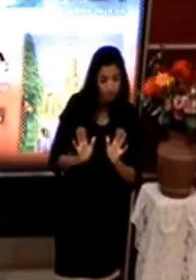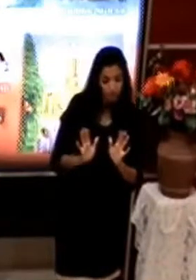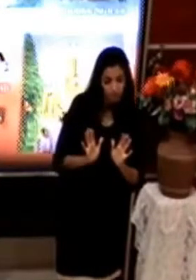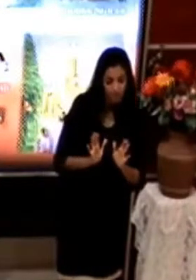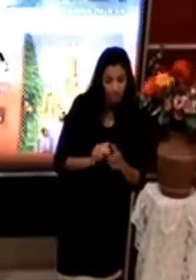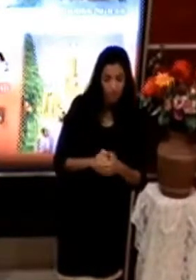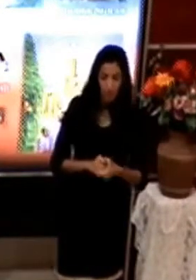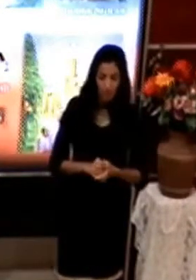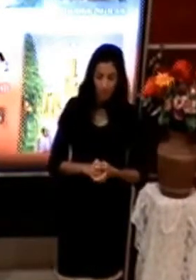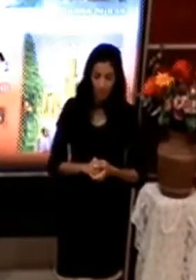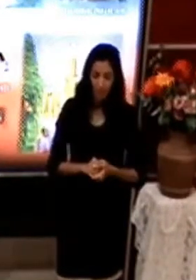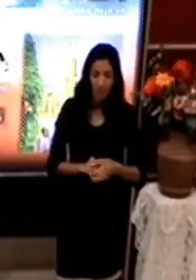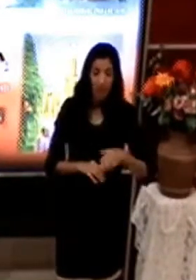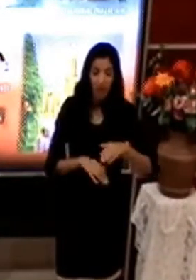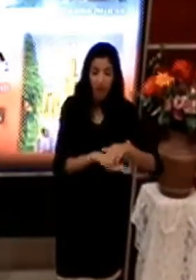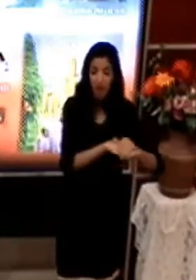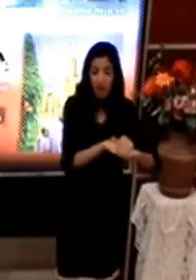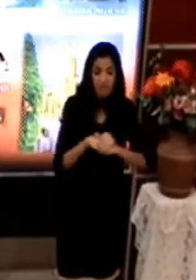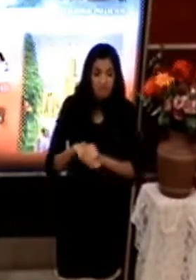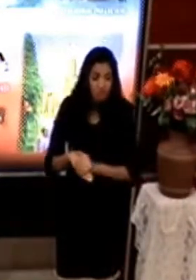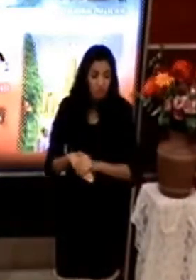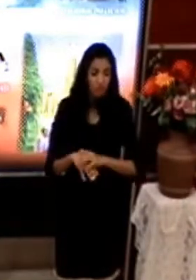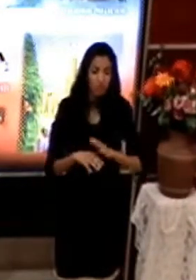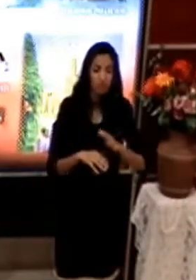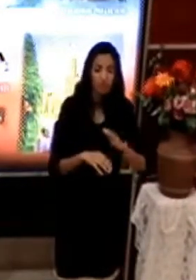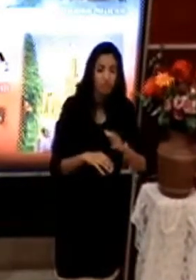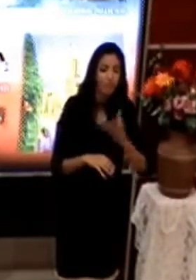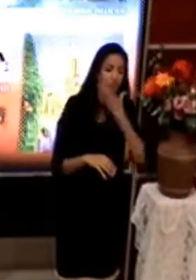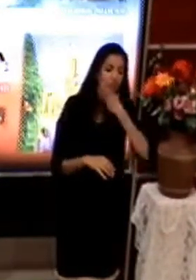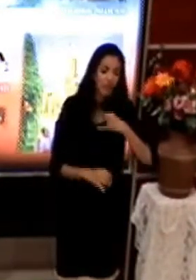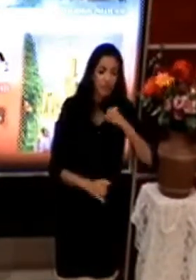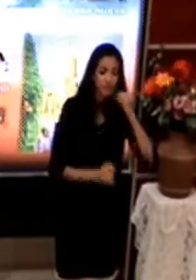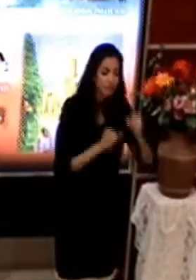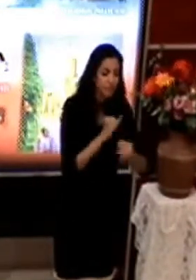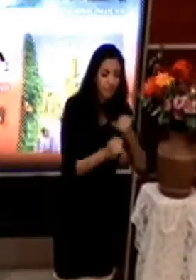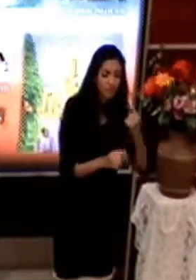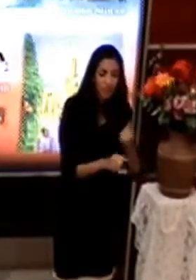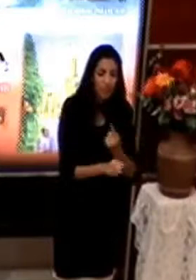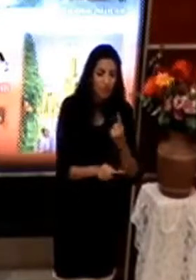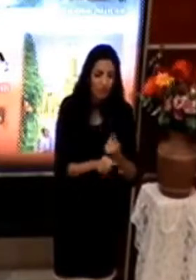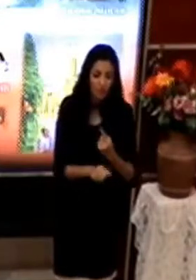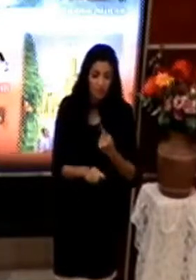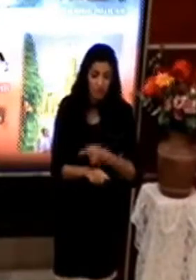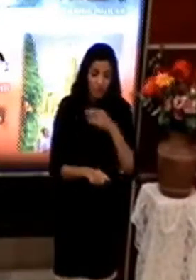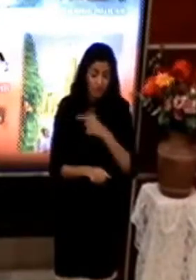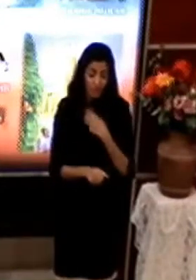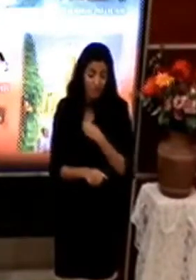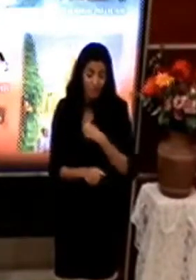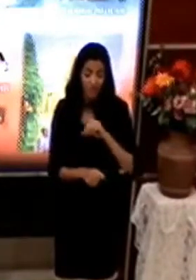si bien muchos de mis amigos nunca le pude hablar de Dios porque yo tampoco creía,